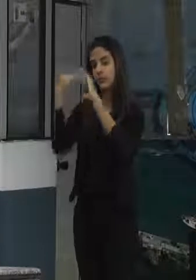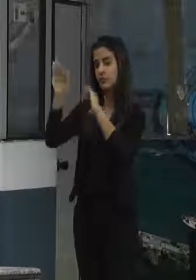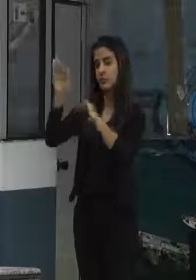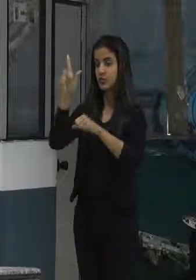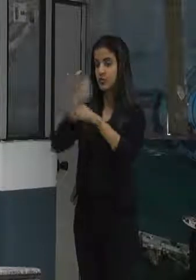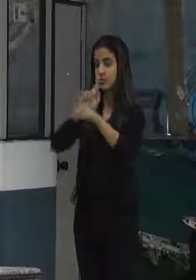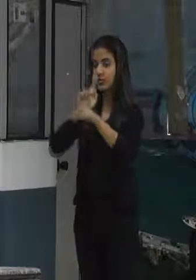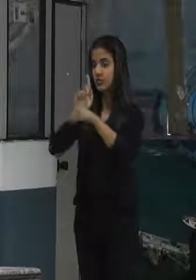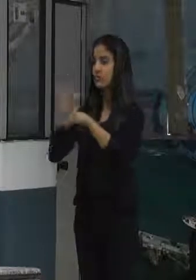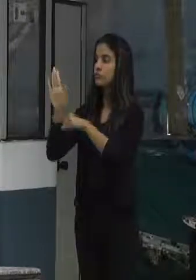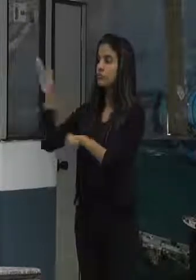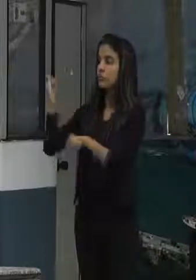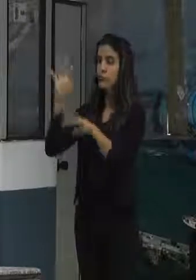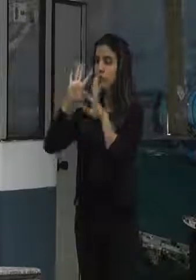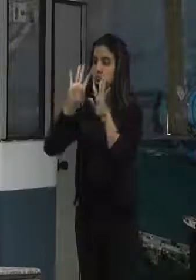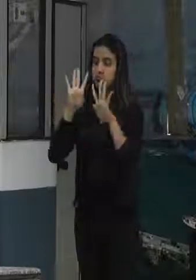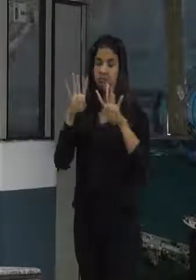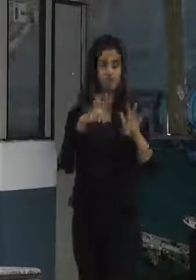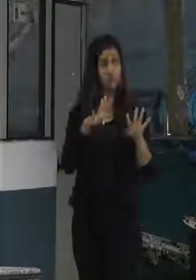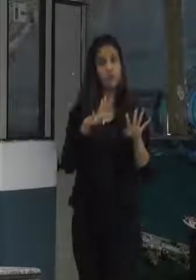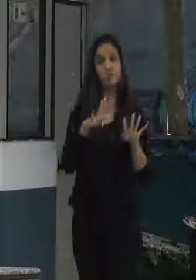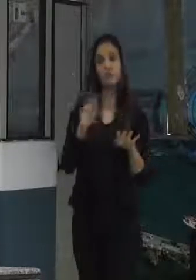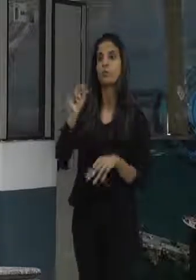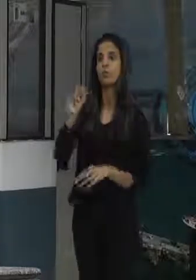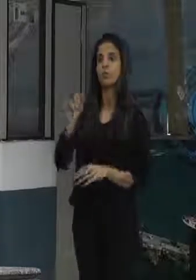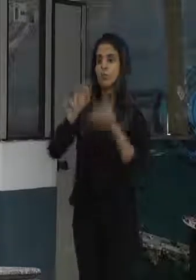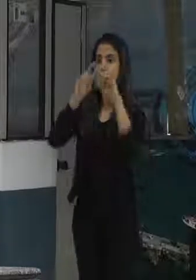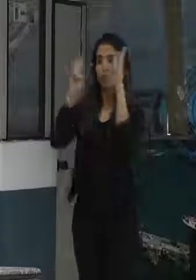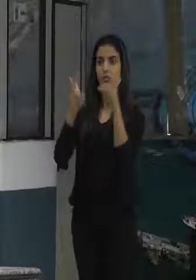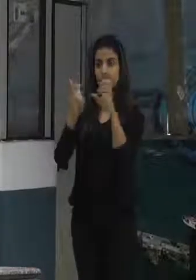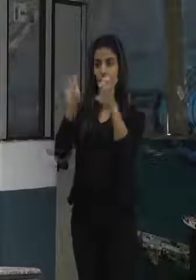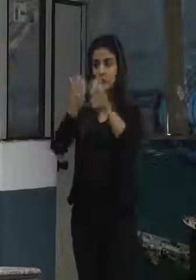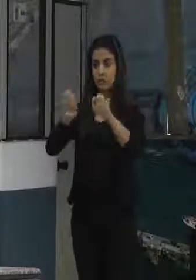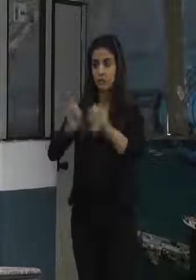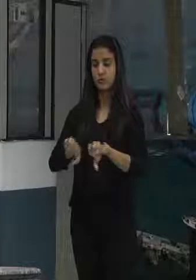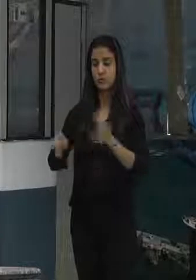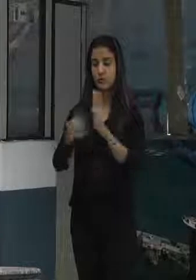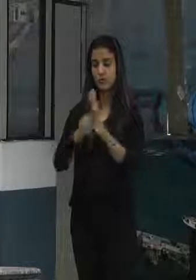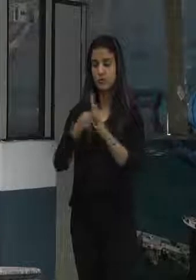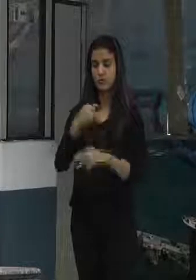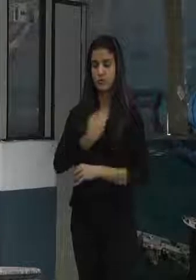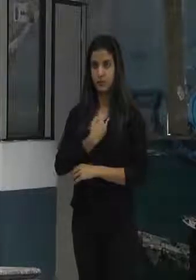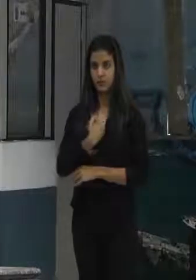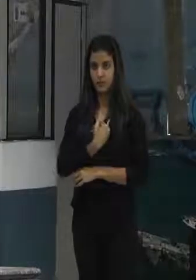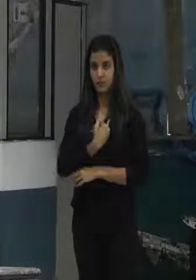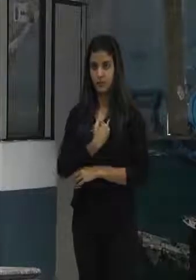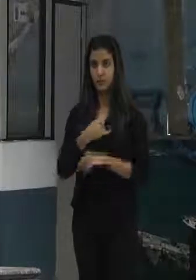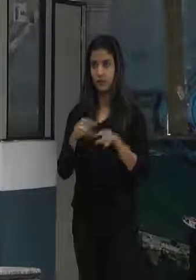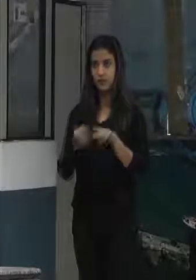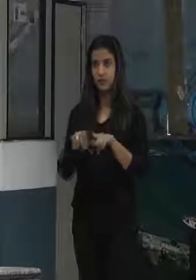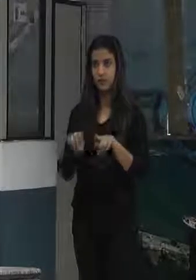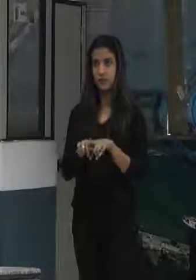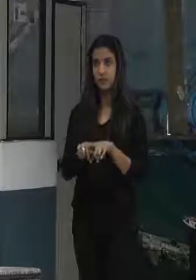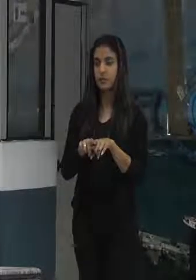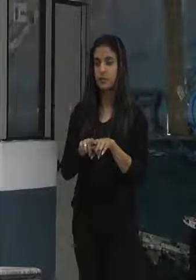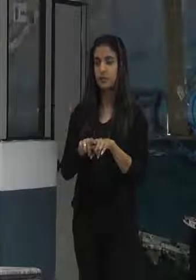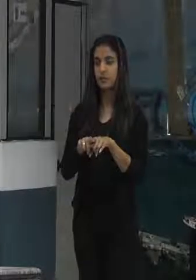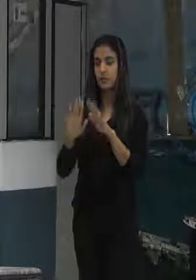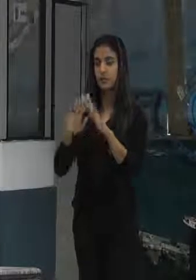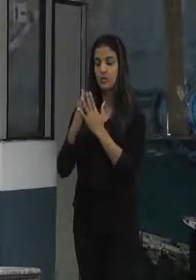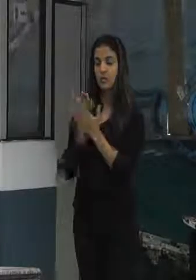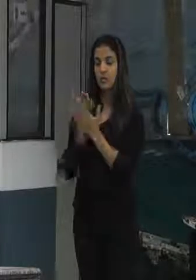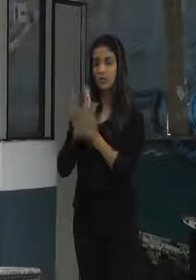gestão, chamando a atenção da questão estrutural do IME. Assim como no fundo, no Heitor Dias, que a